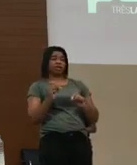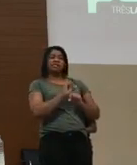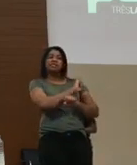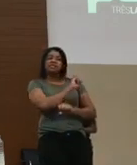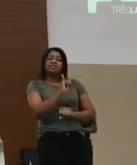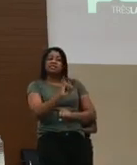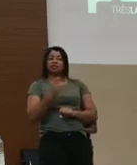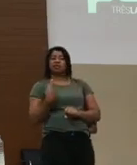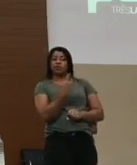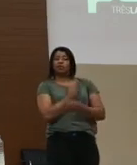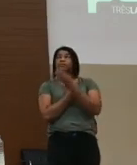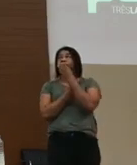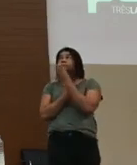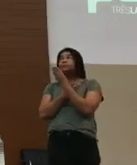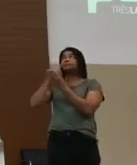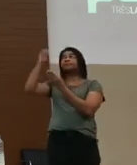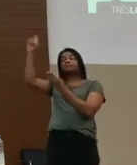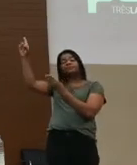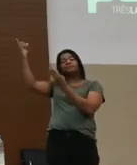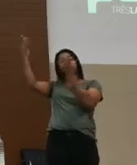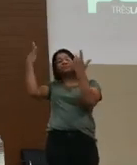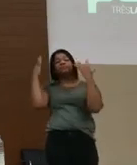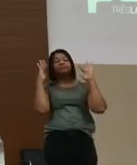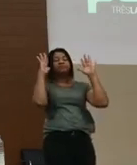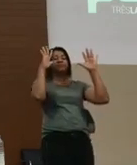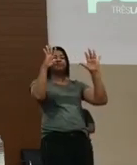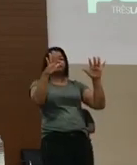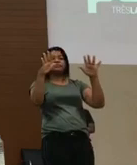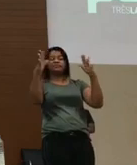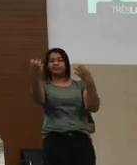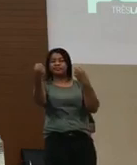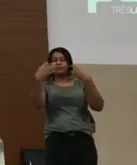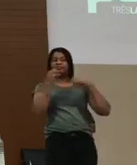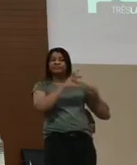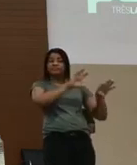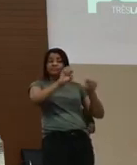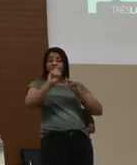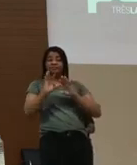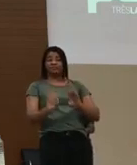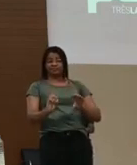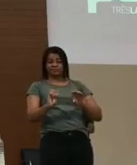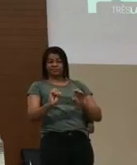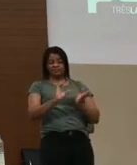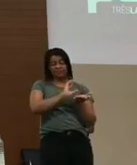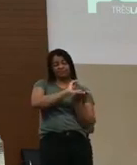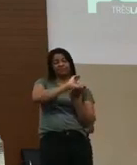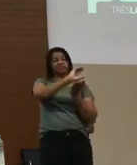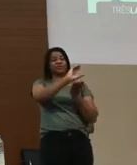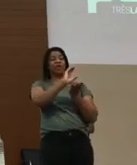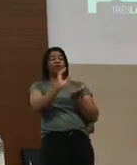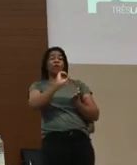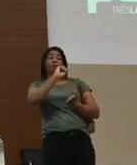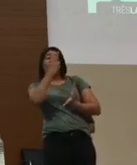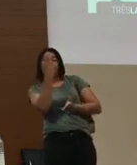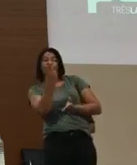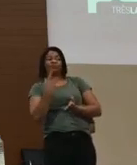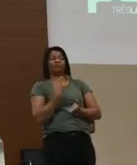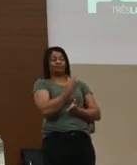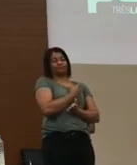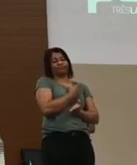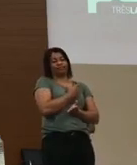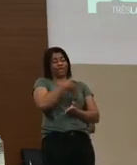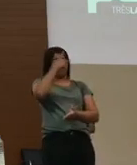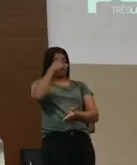que nos abençoe e nos auxilie a administrar nossas finanças, ou escolhemos nós